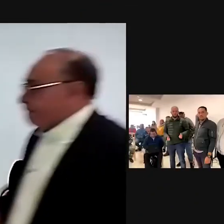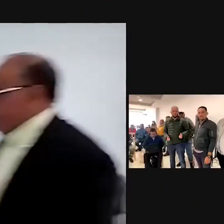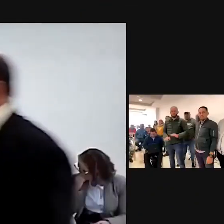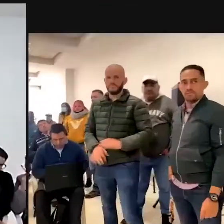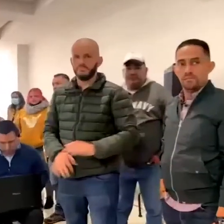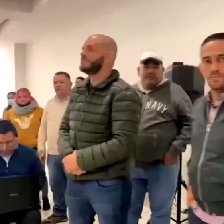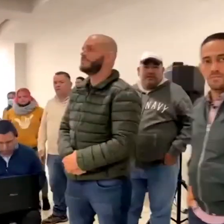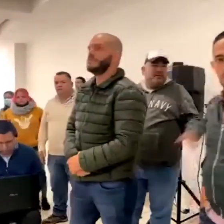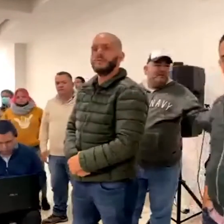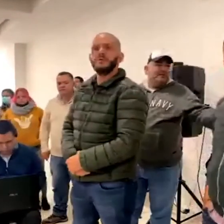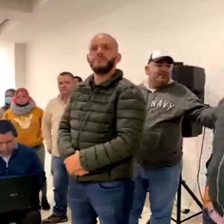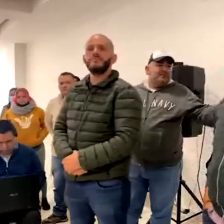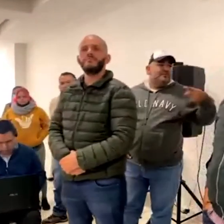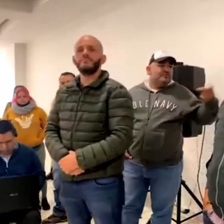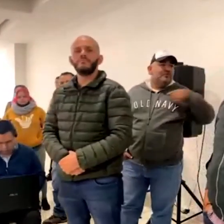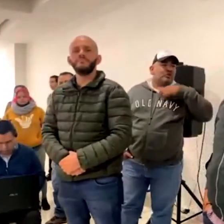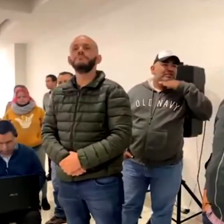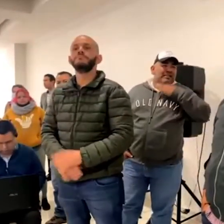él